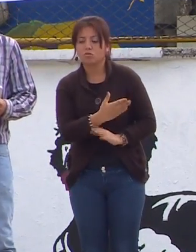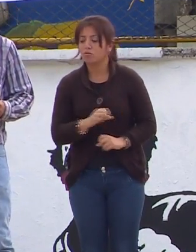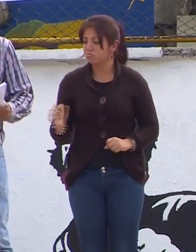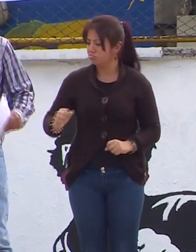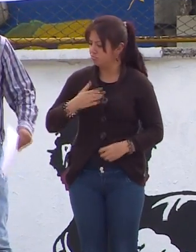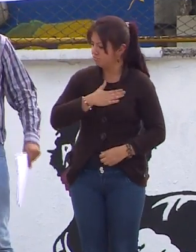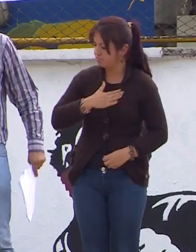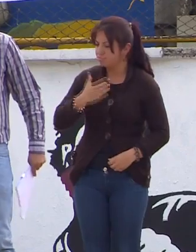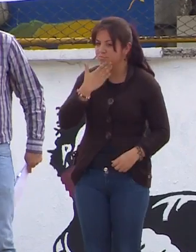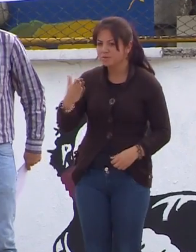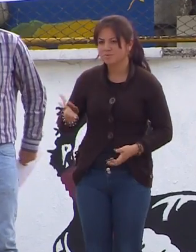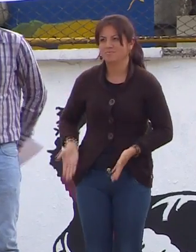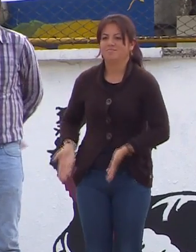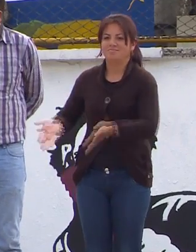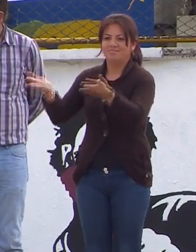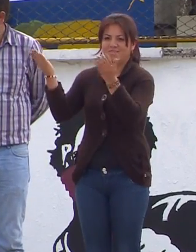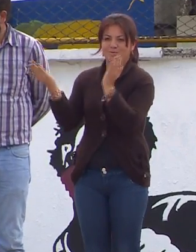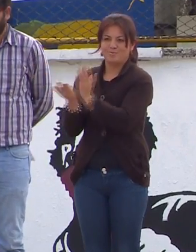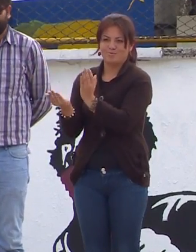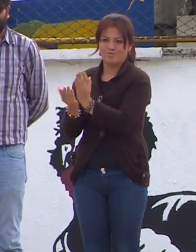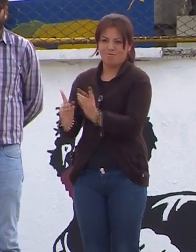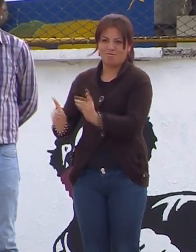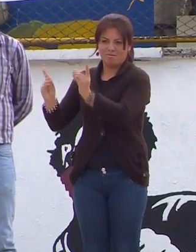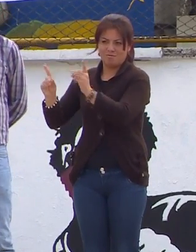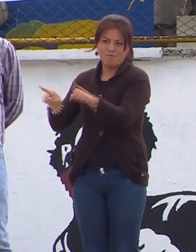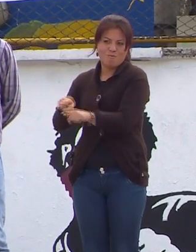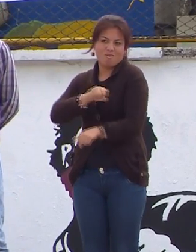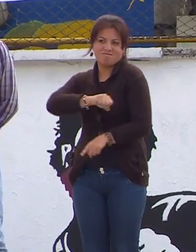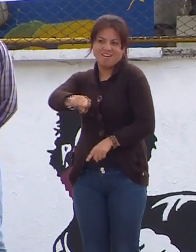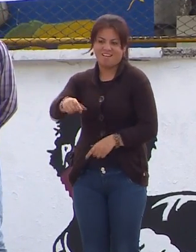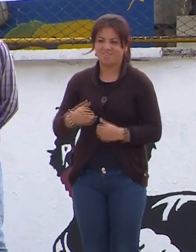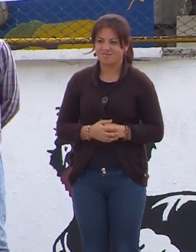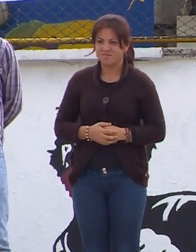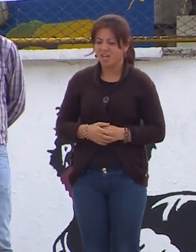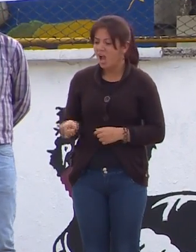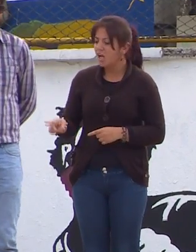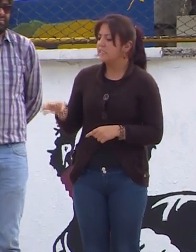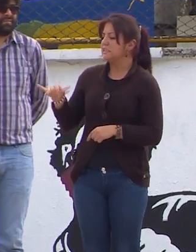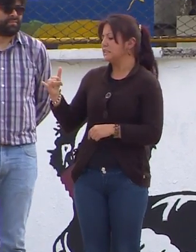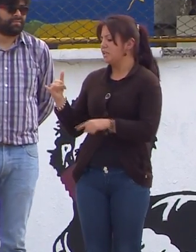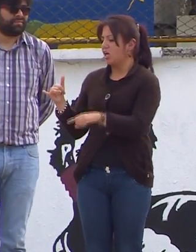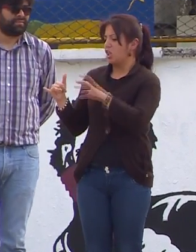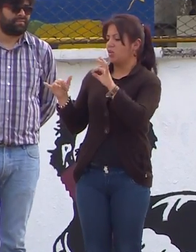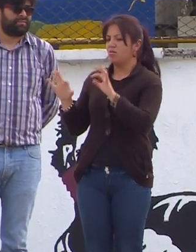de estudios como un derecho, sin excepción.